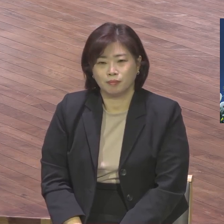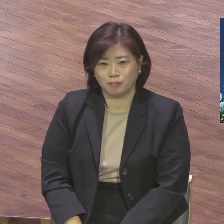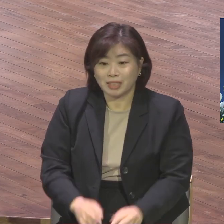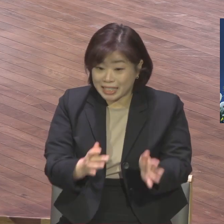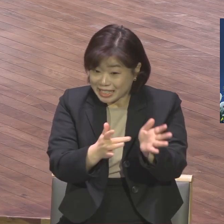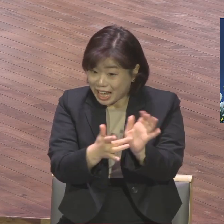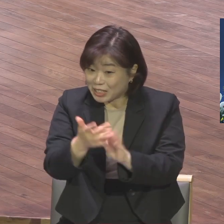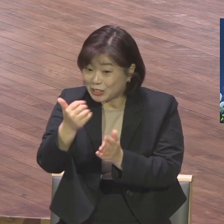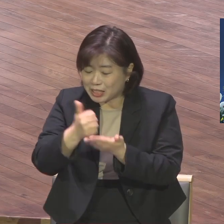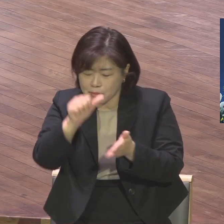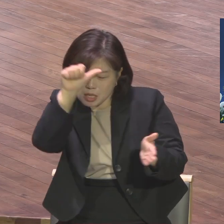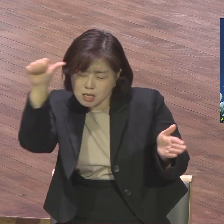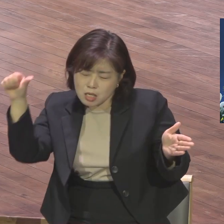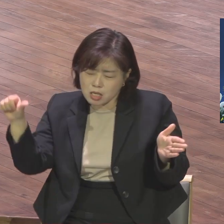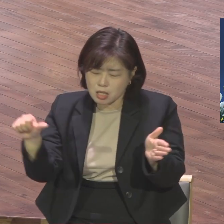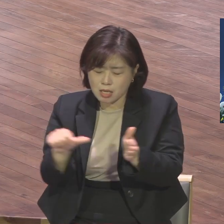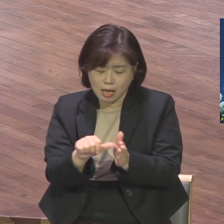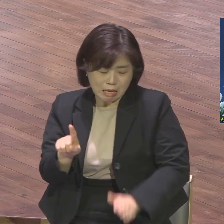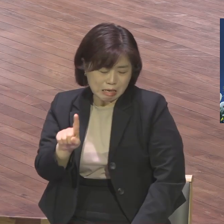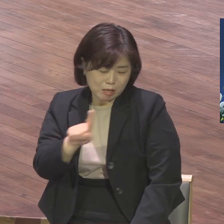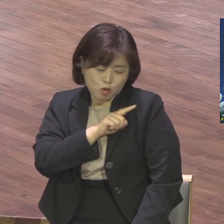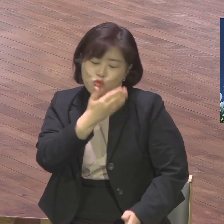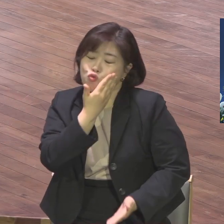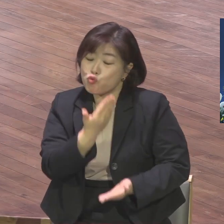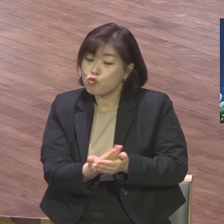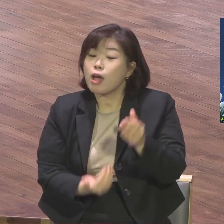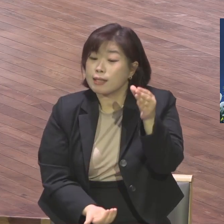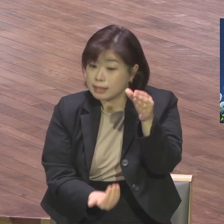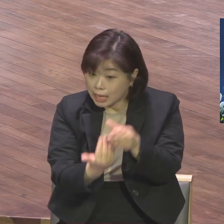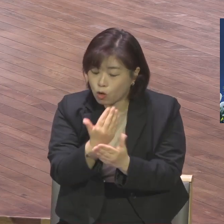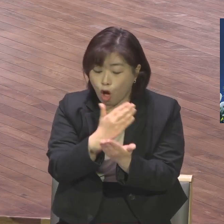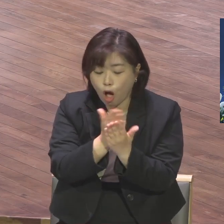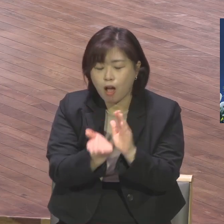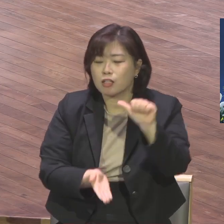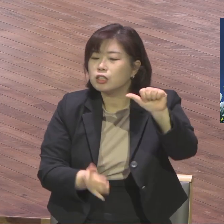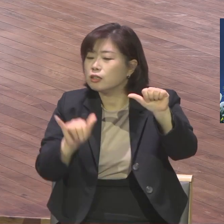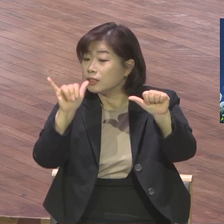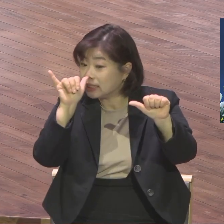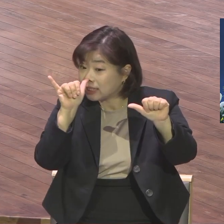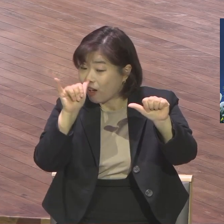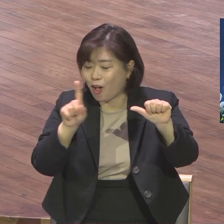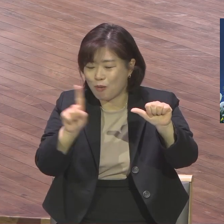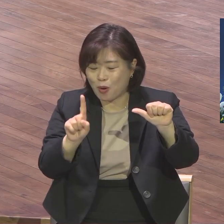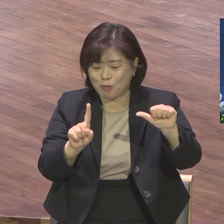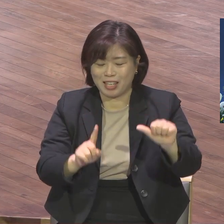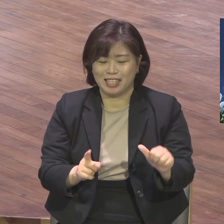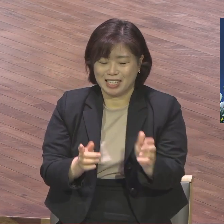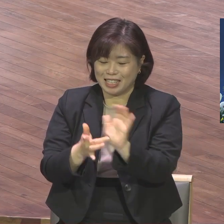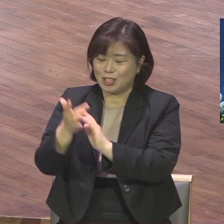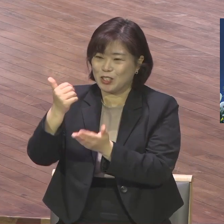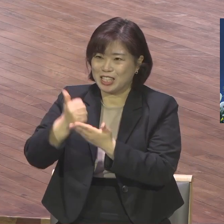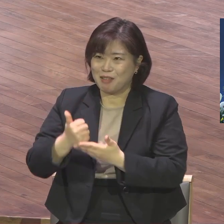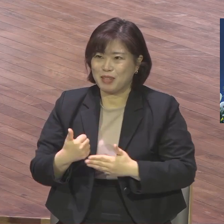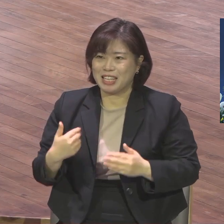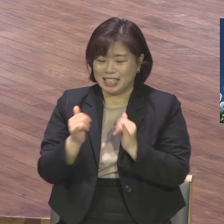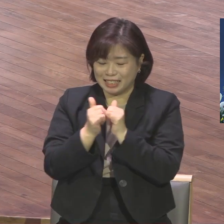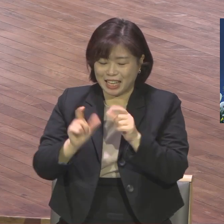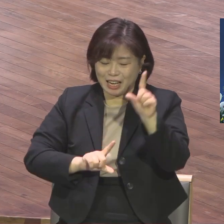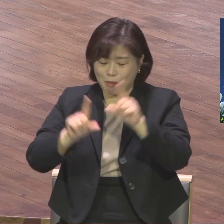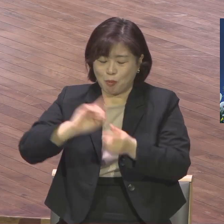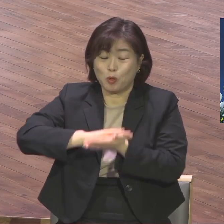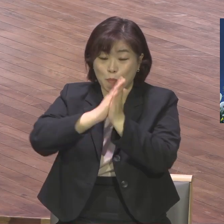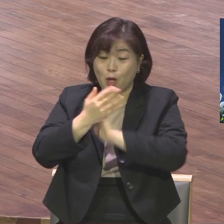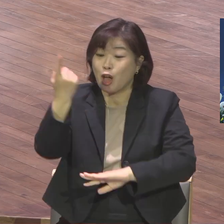예수님 생애 5대 사건으로 봅니다. 그 정도로 중요한 이 말씀이에요. 그만큼